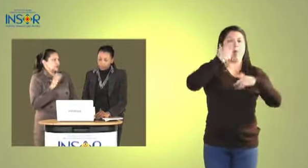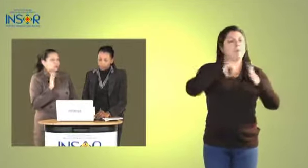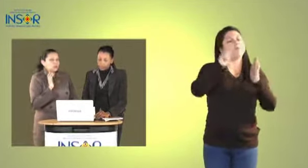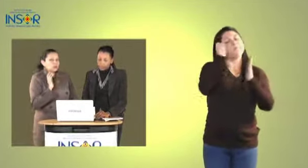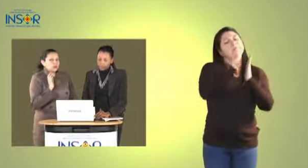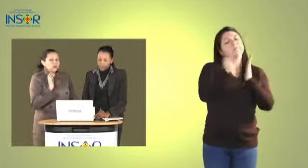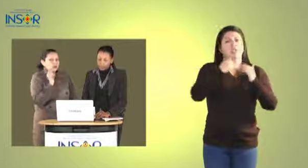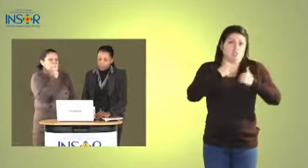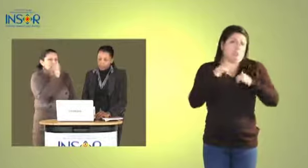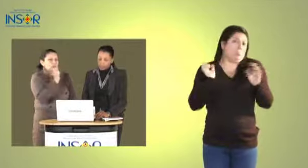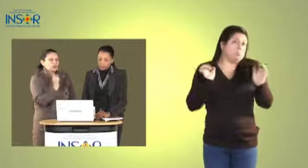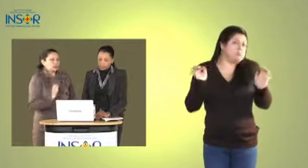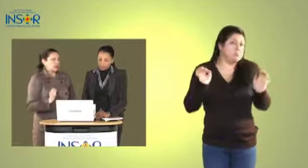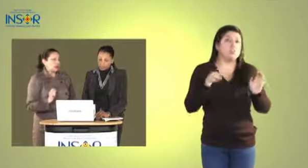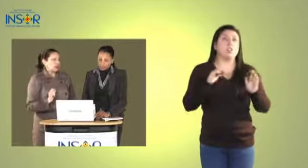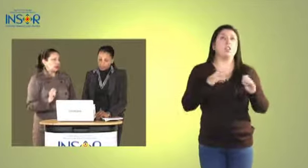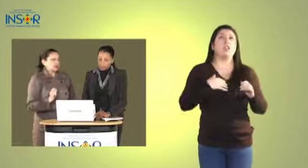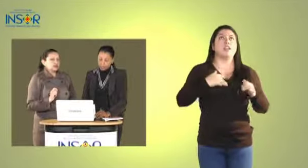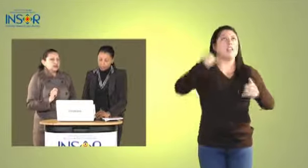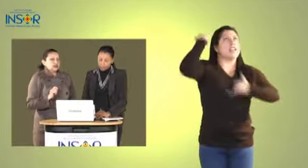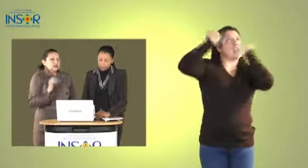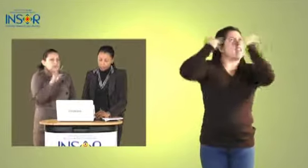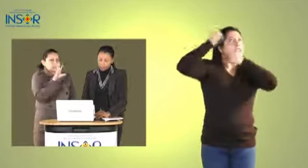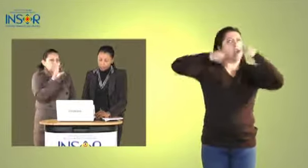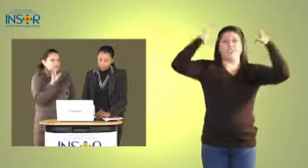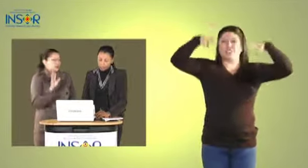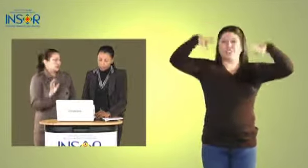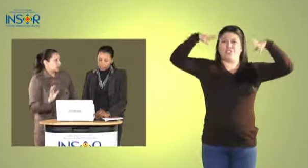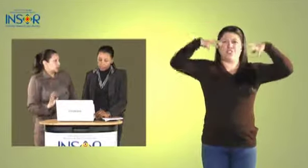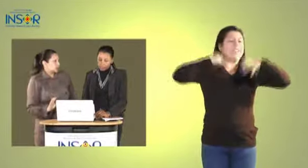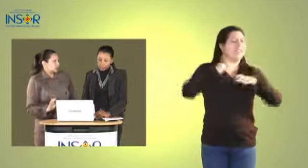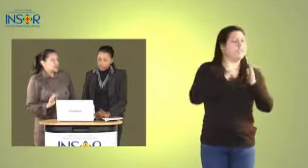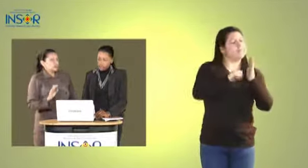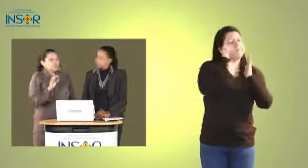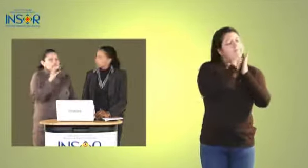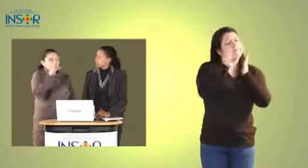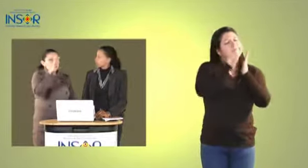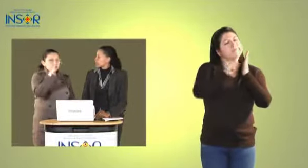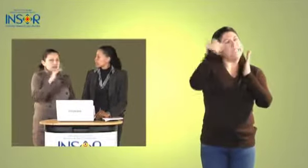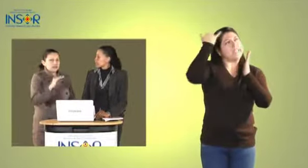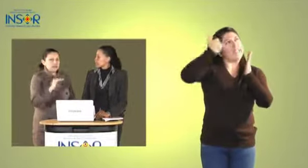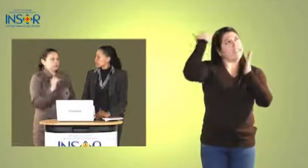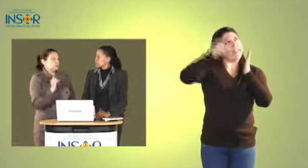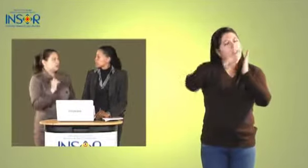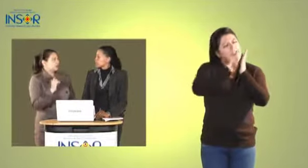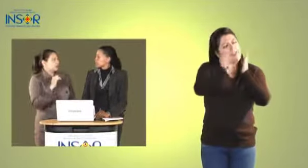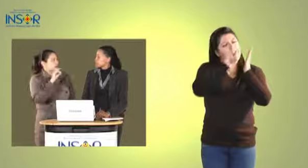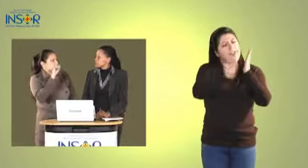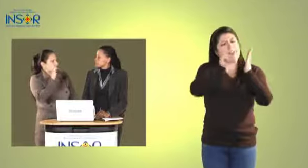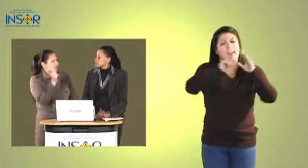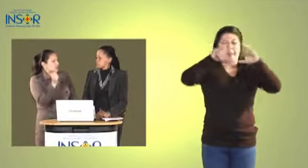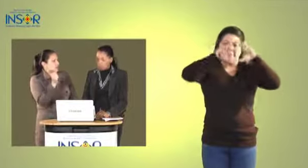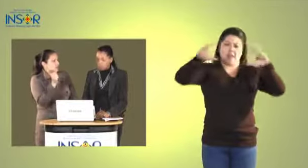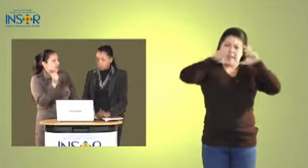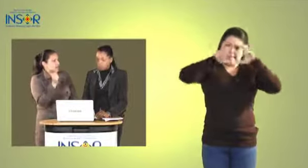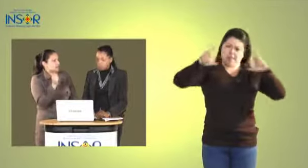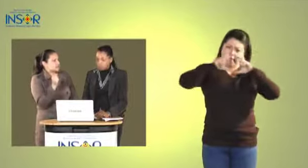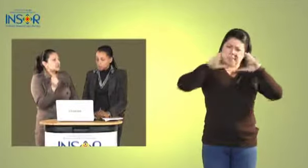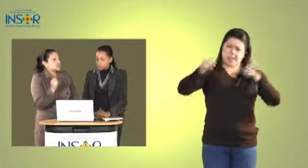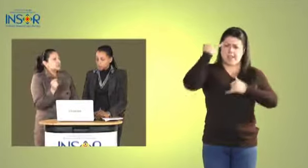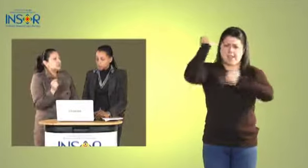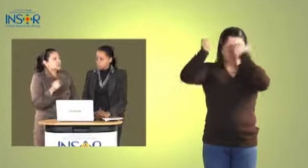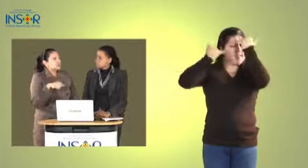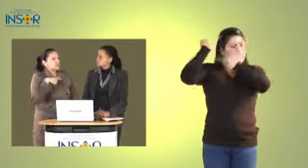hacerlo. Yo puedo, por ejemplo, hacer una lluvia de ideas sobre lo que quiero escribir, ir sacando los párrafos y sacando las ideas